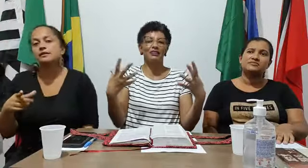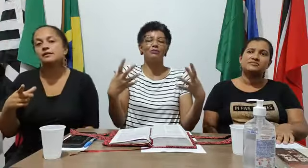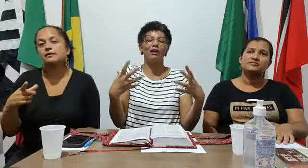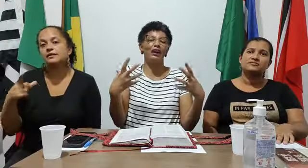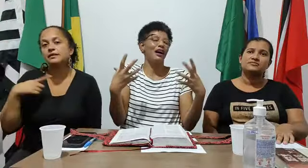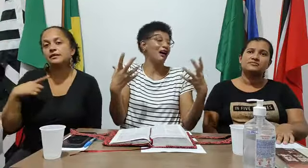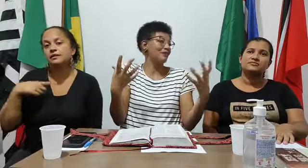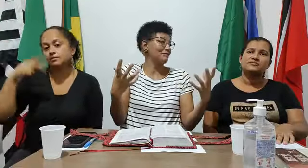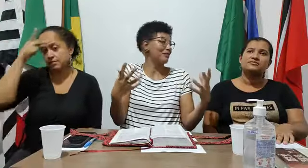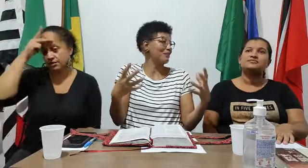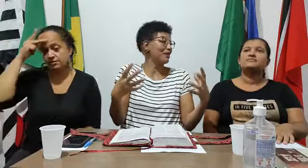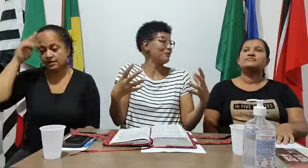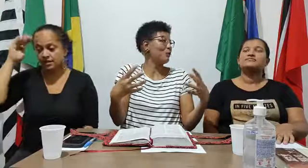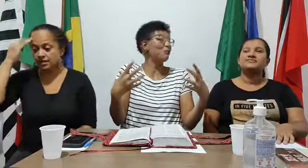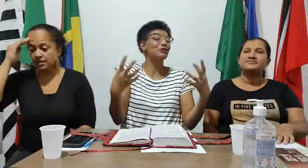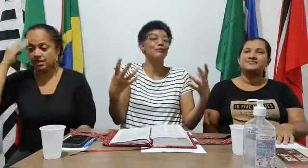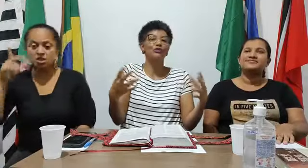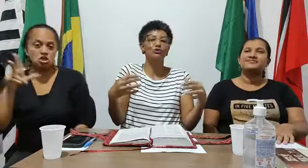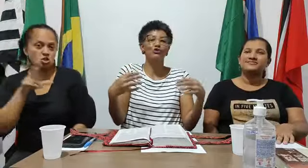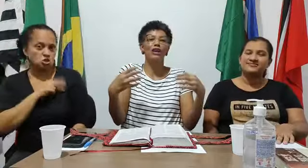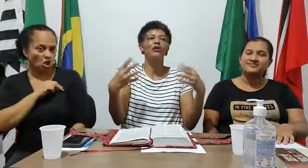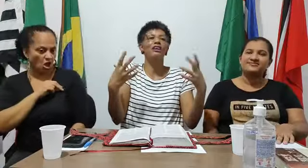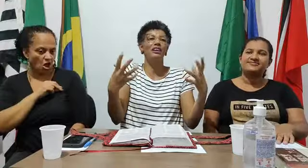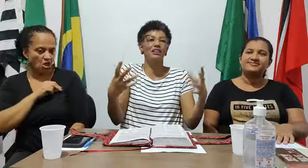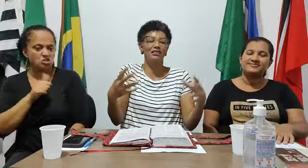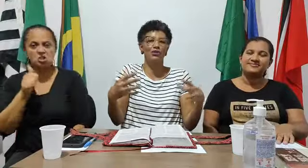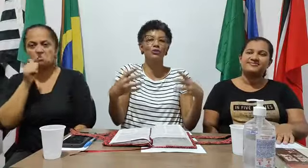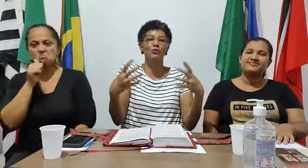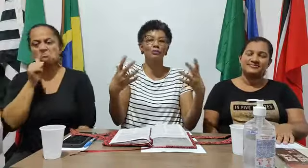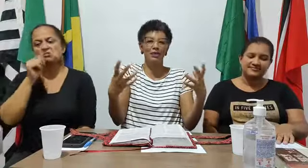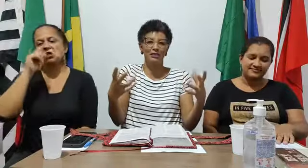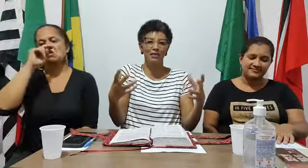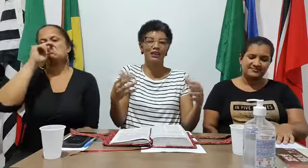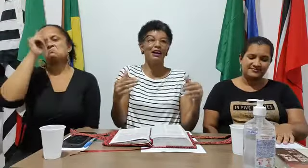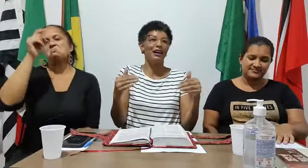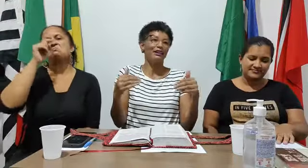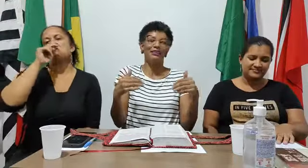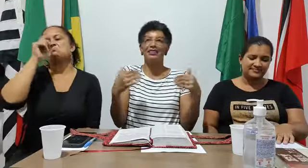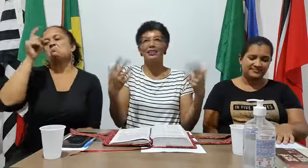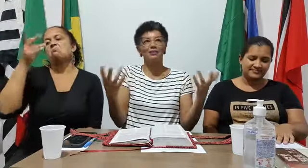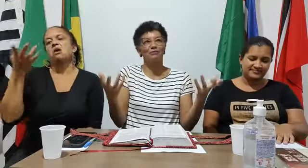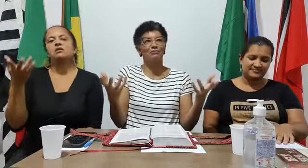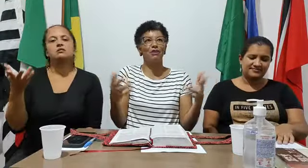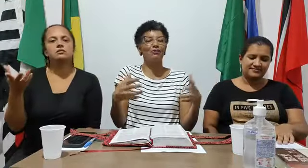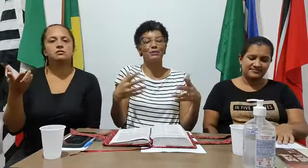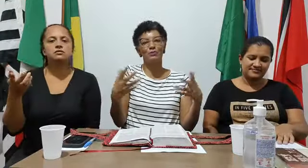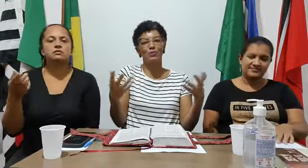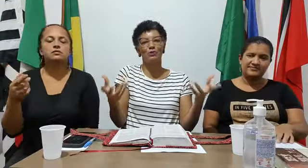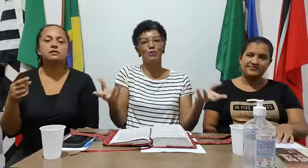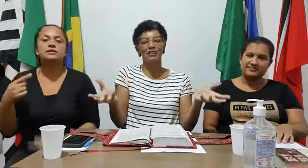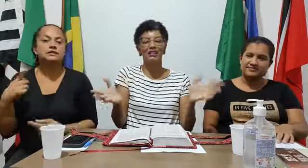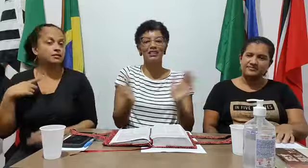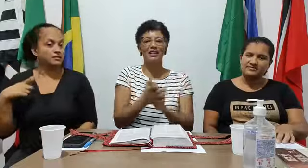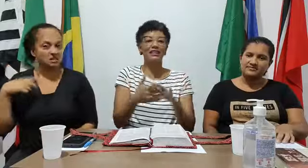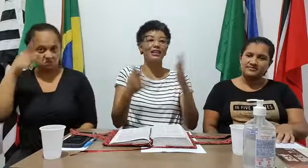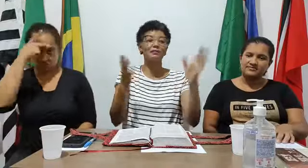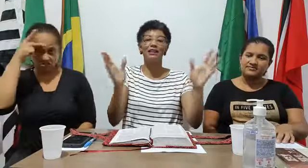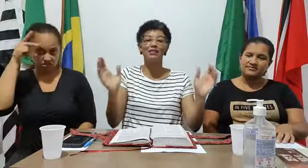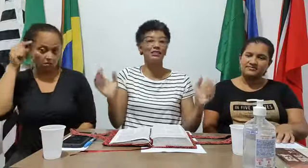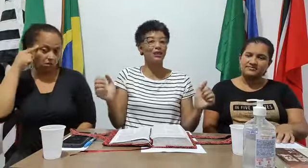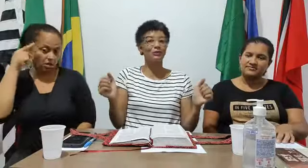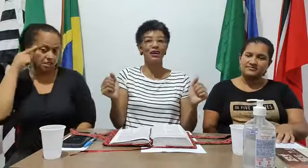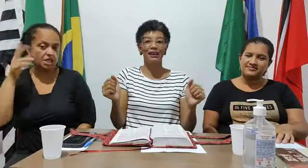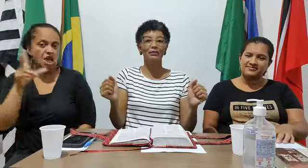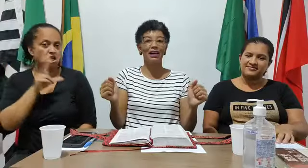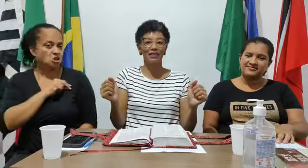entender que ela tem um comportamento de arrogância, de soberba. Às vezes, talvez pessoas possam dizer assim, essa daí